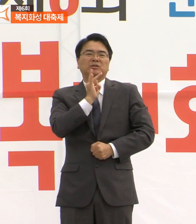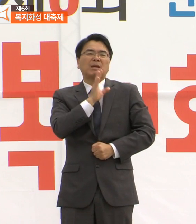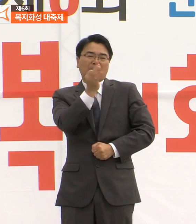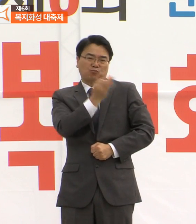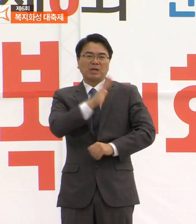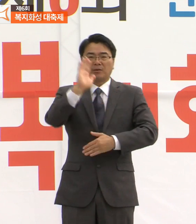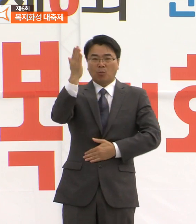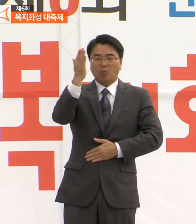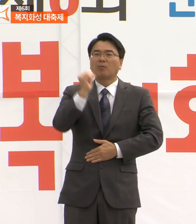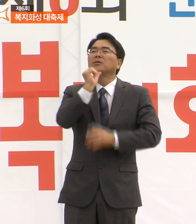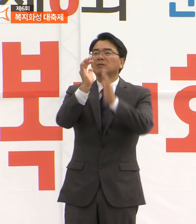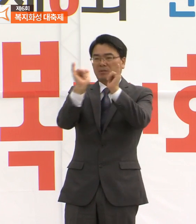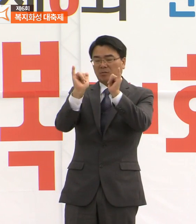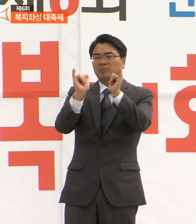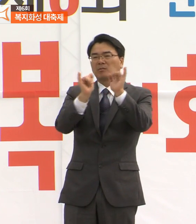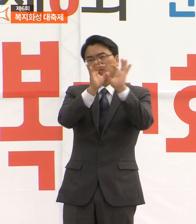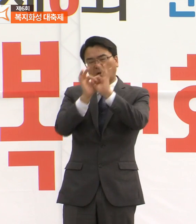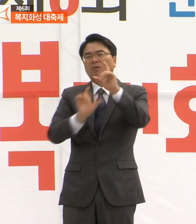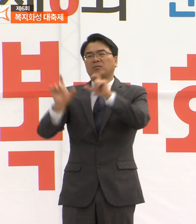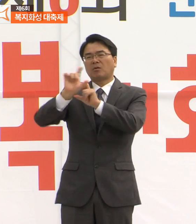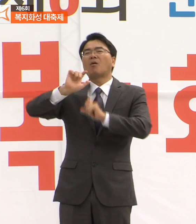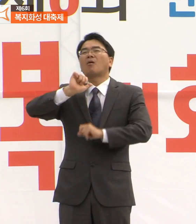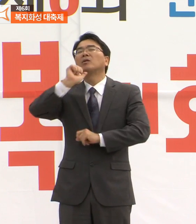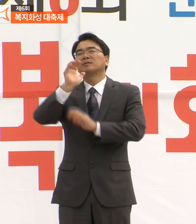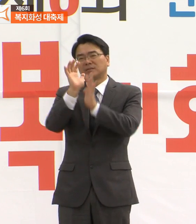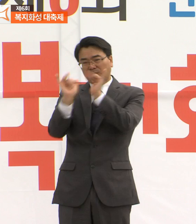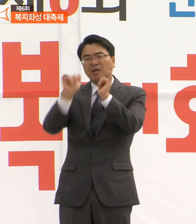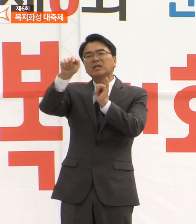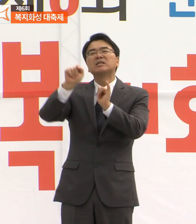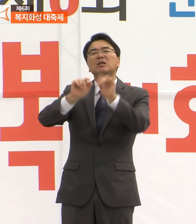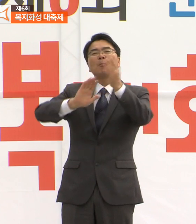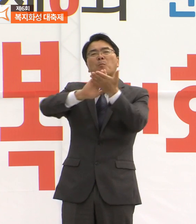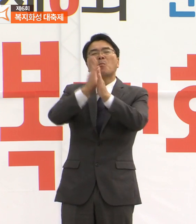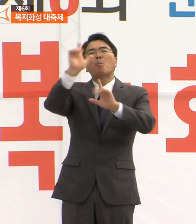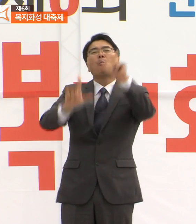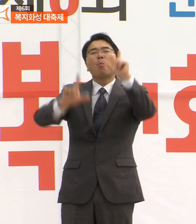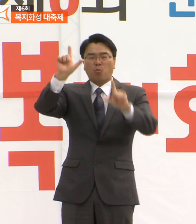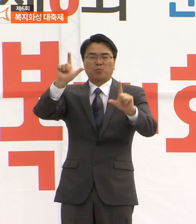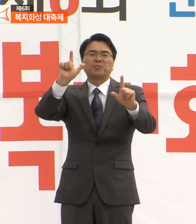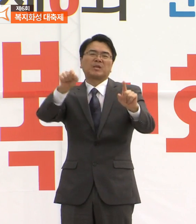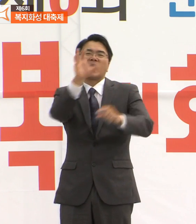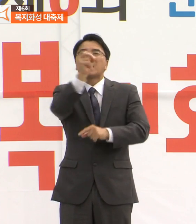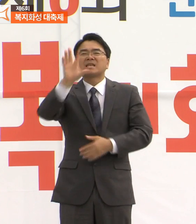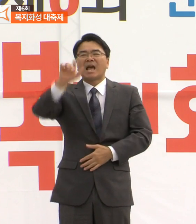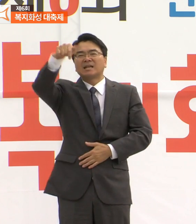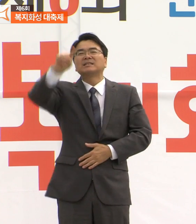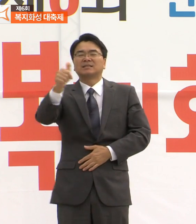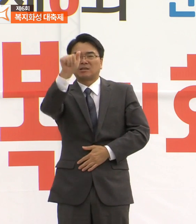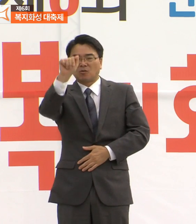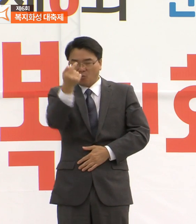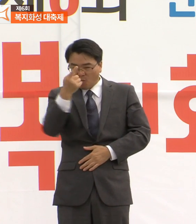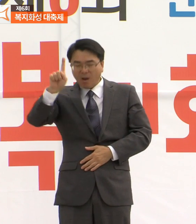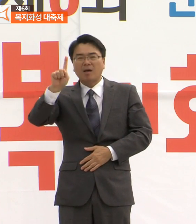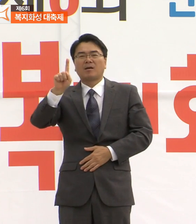부자들은 더 부자가 되고 어려운 사람들은 더 어려운 나라가 돼가고 있는 것. 특히 97년도